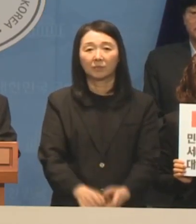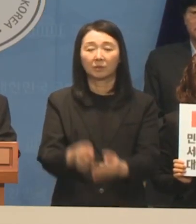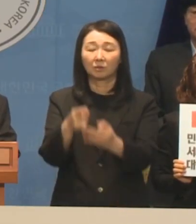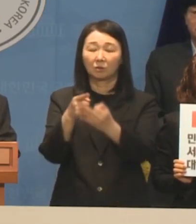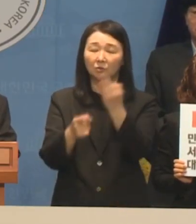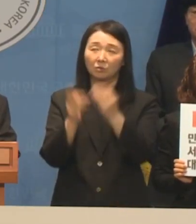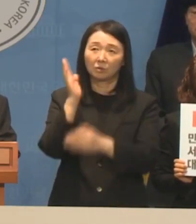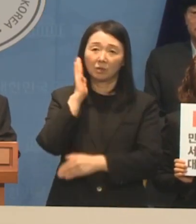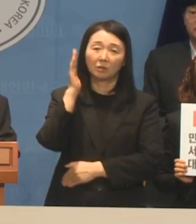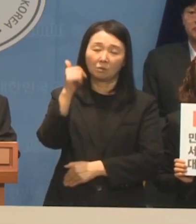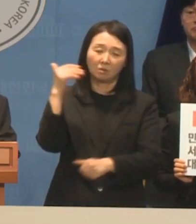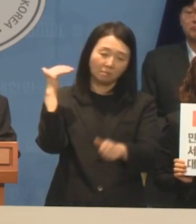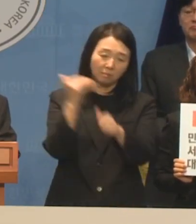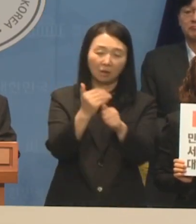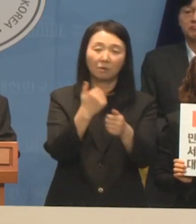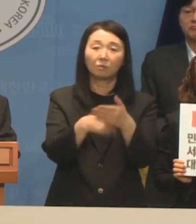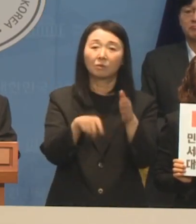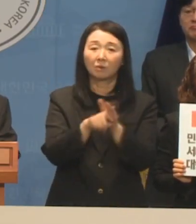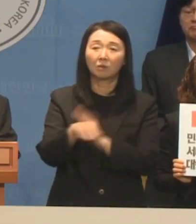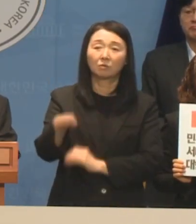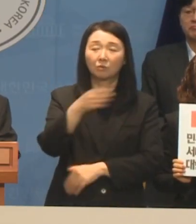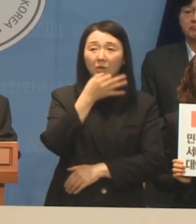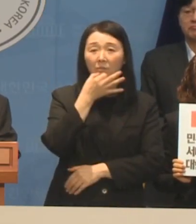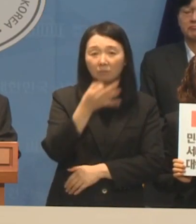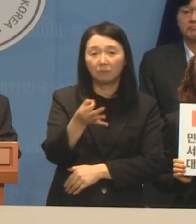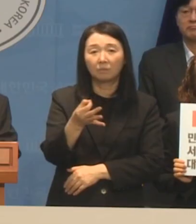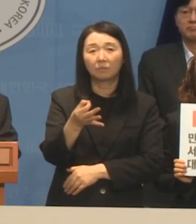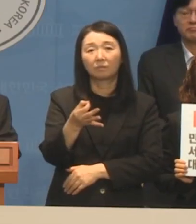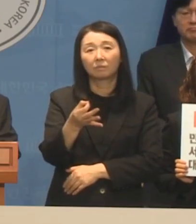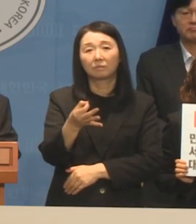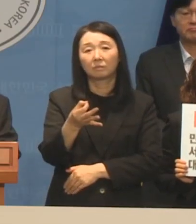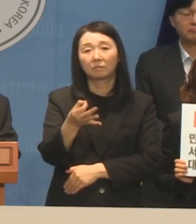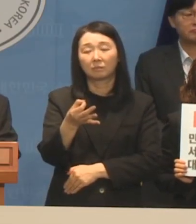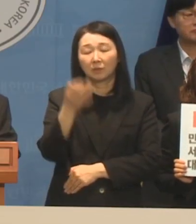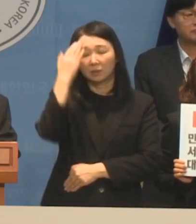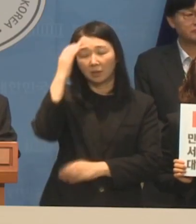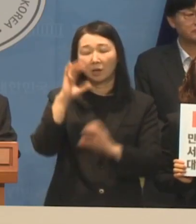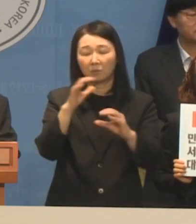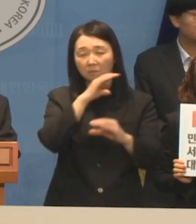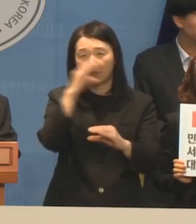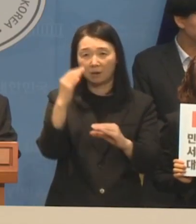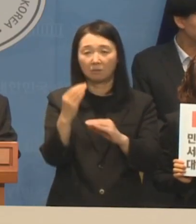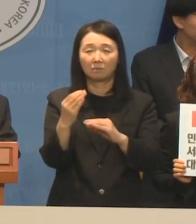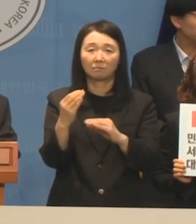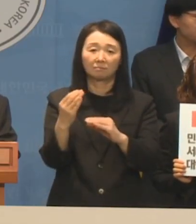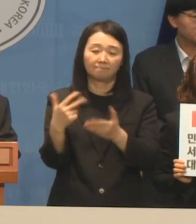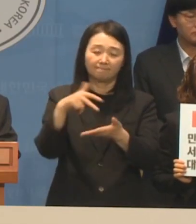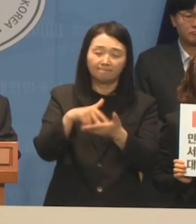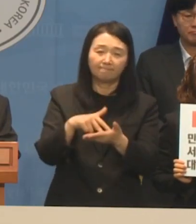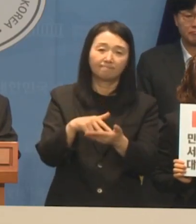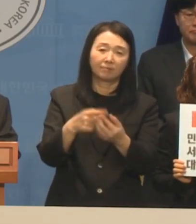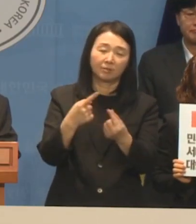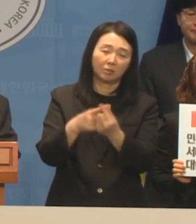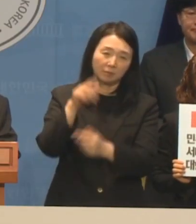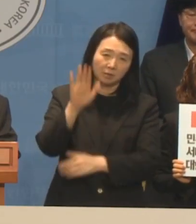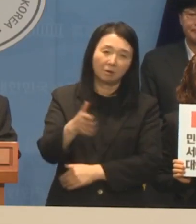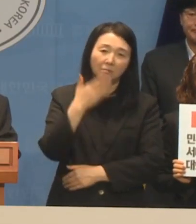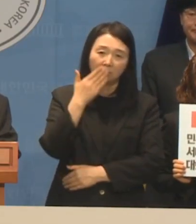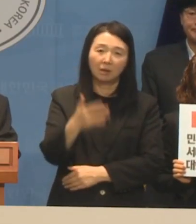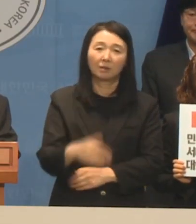윤석열 대통령 파면을 위한 우리의 목소리가 대한민국을 바로 세우는 첫걸음이 될